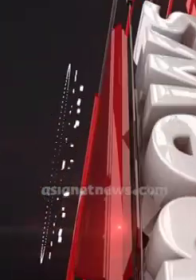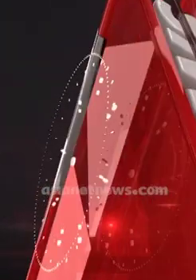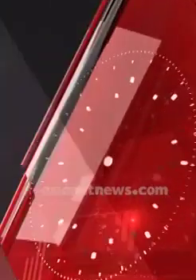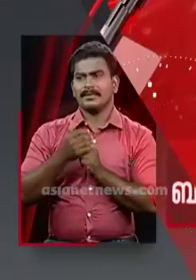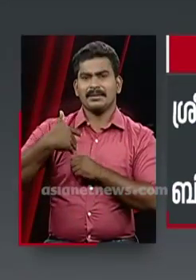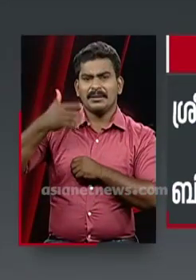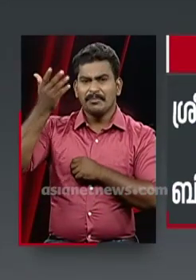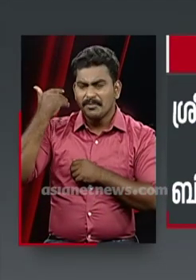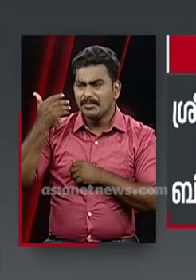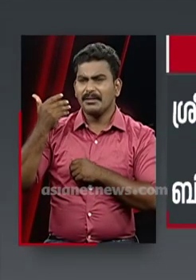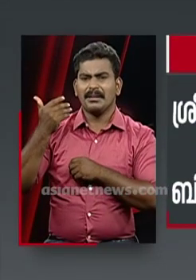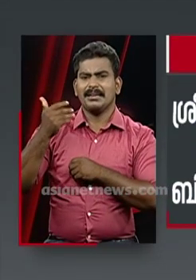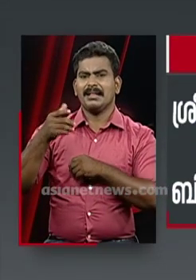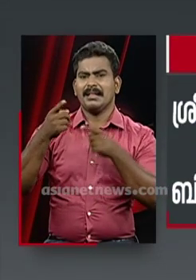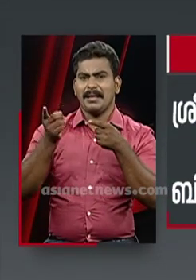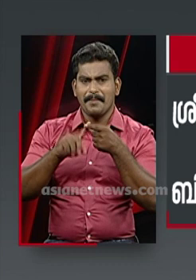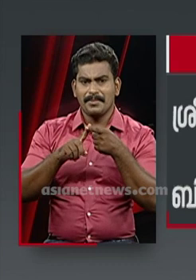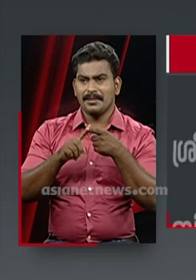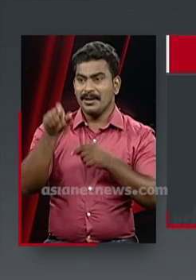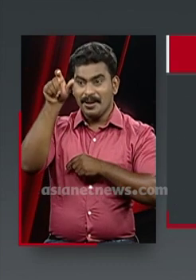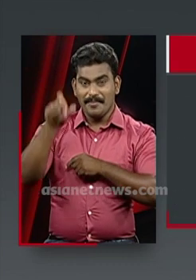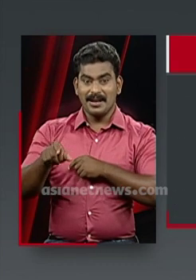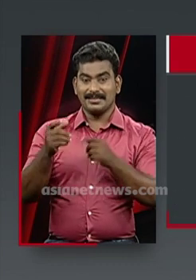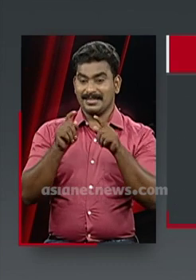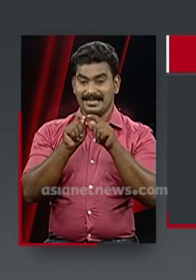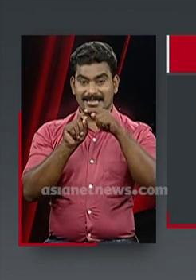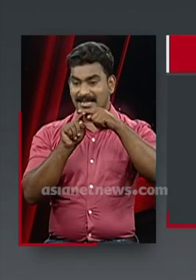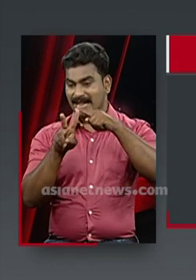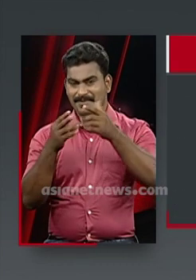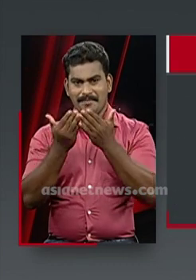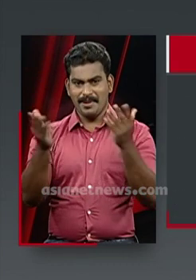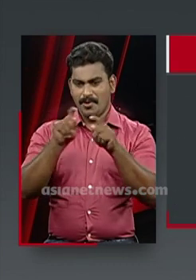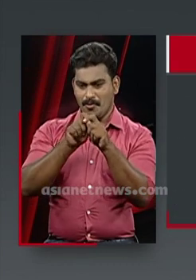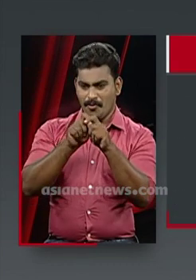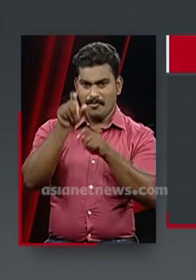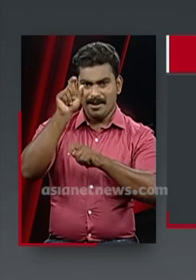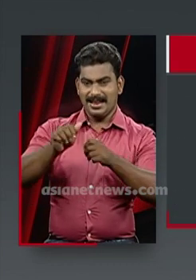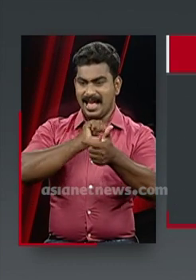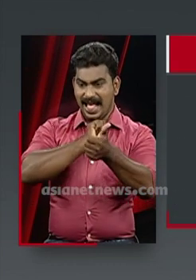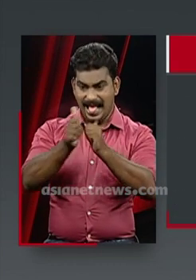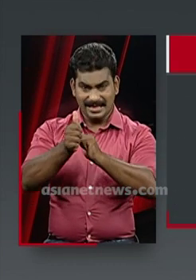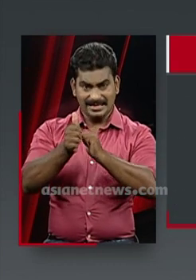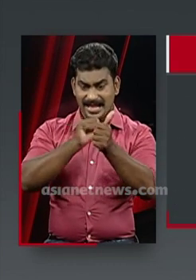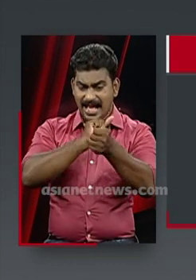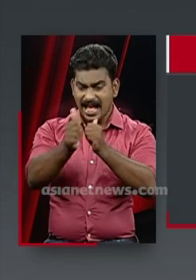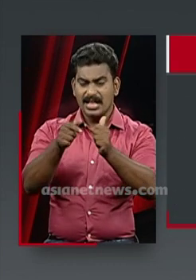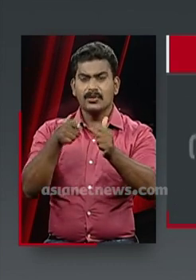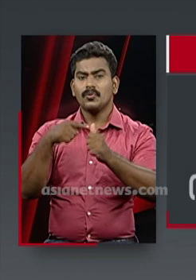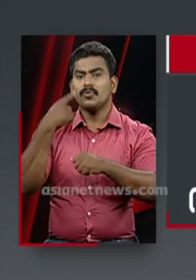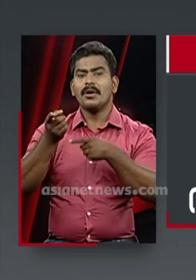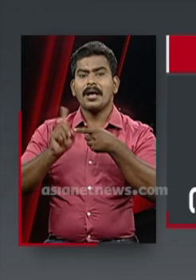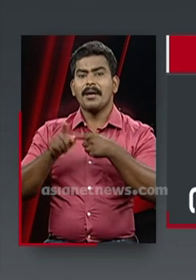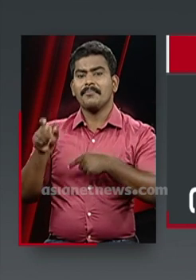തന്നെയാണ് ചാലി മാറ്റാനുള്ള കാരണം. മാധ്യമ പ്രവർത്തകൻ കെ എം ബഷീർ കാറിടിച്ച് കൊല്ലപ്പെട്ട സംഭവത്തിലെ പ്രതിയായ ശ്രീറാം വെങ്കിട്ടരാമനെ